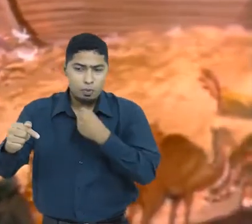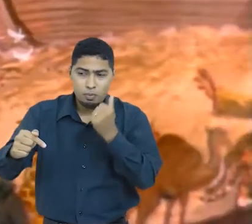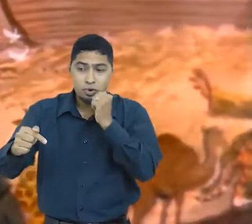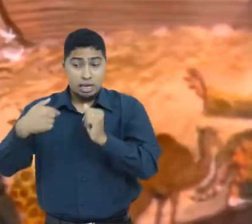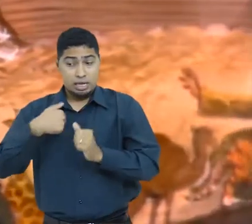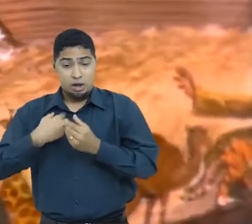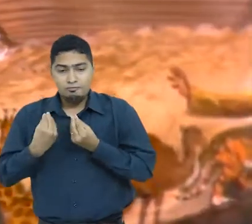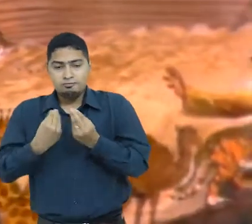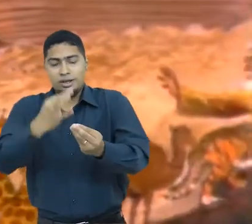santifiquei.